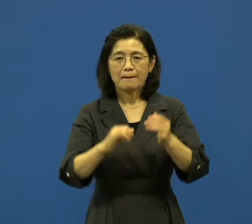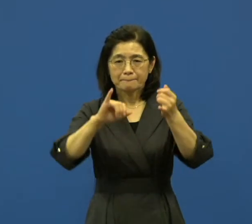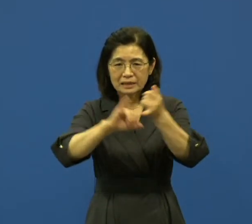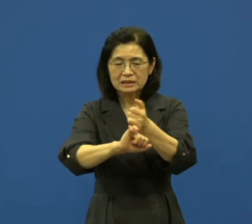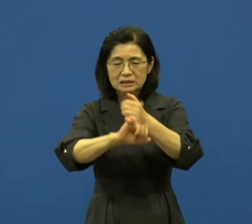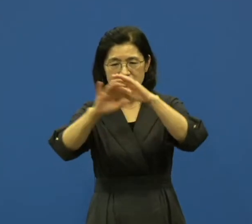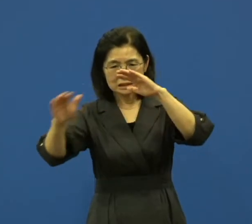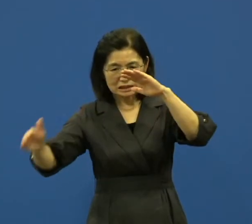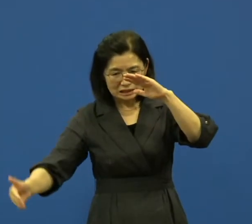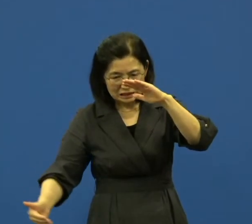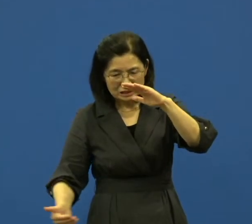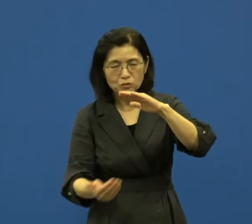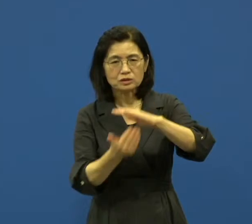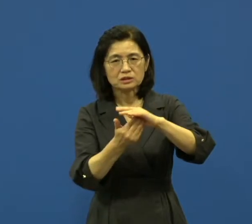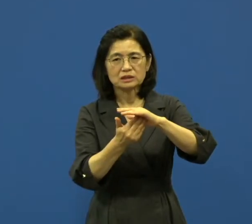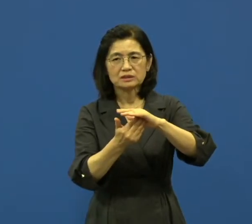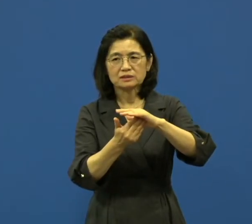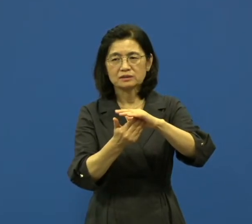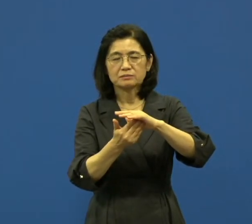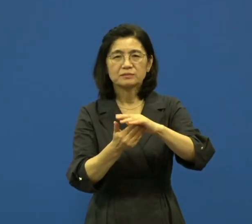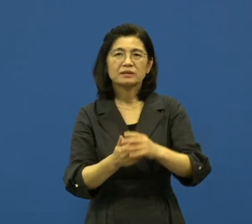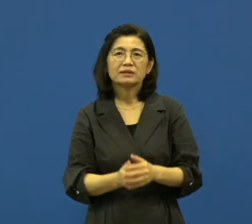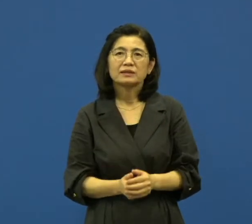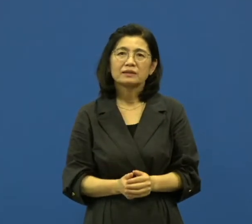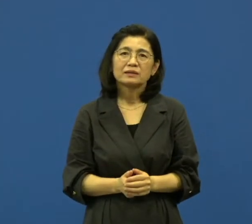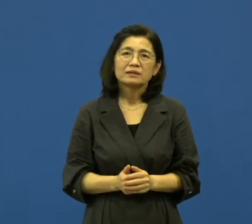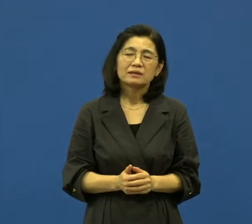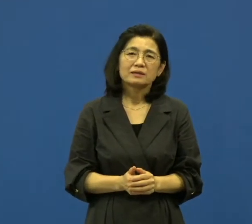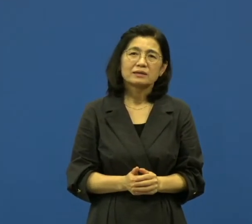오늘을 살아내게 하는 힘인 것입니다.